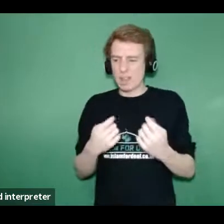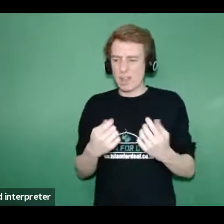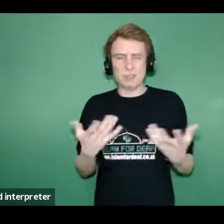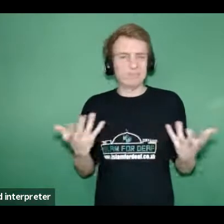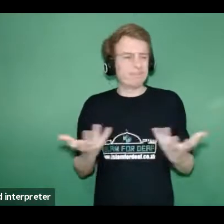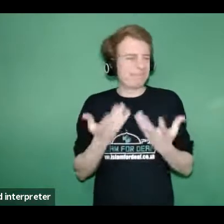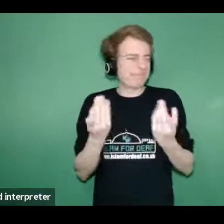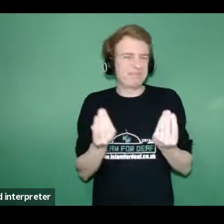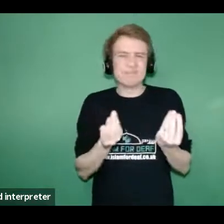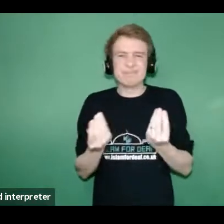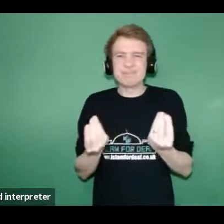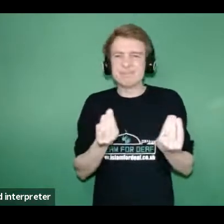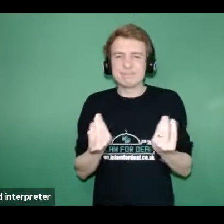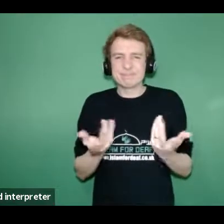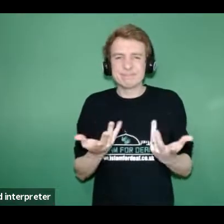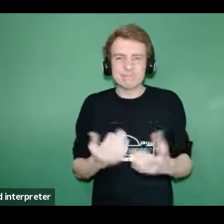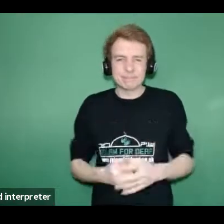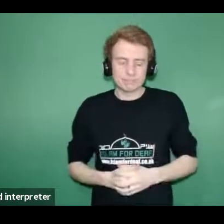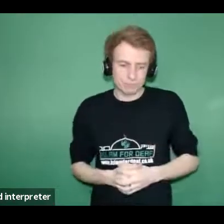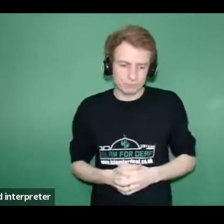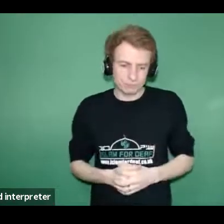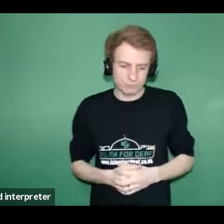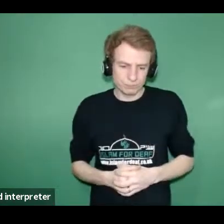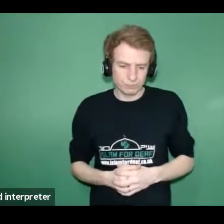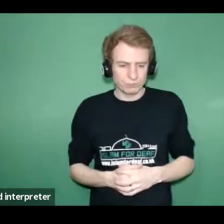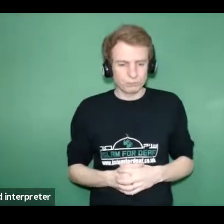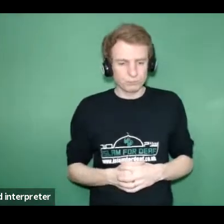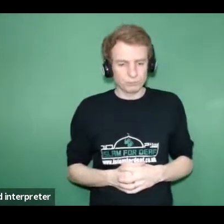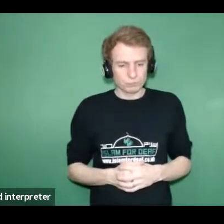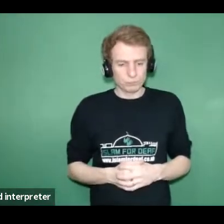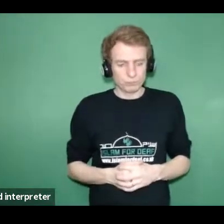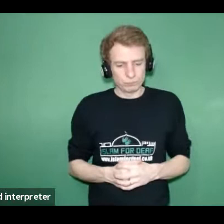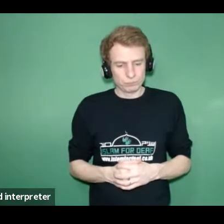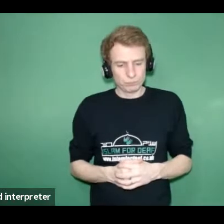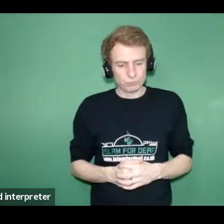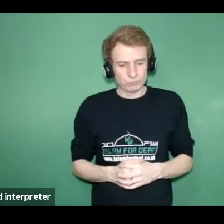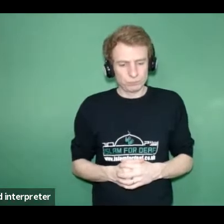كل بني آدم عندهم إيمان،